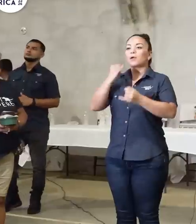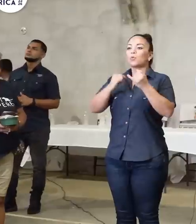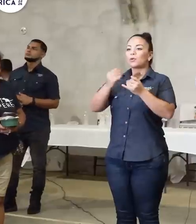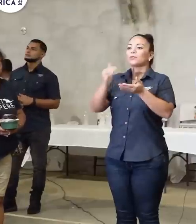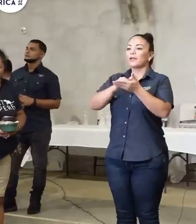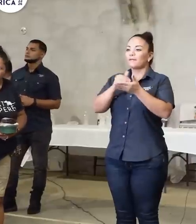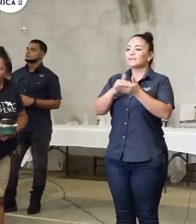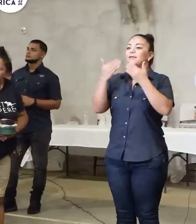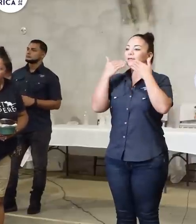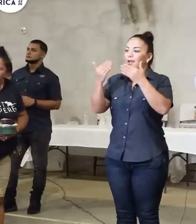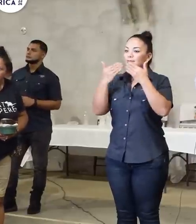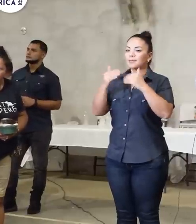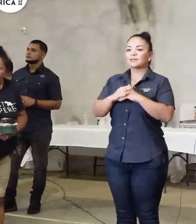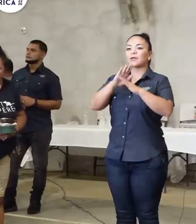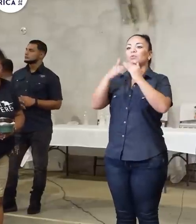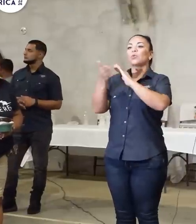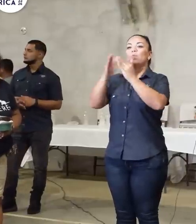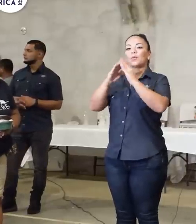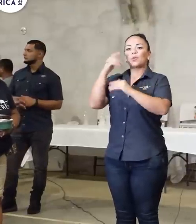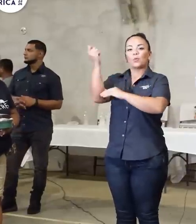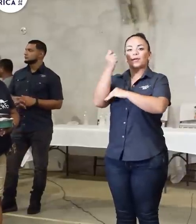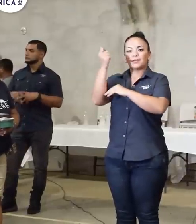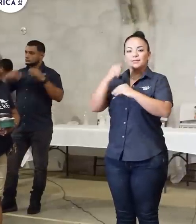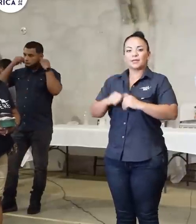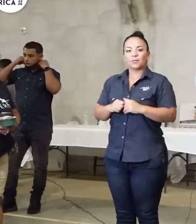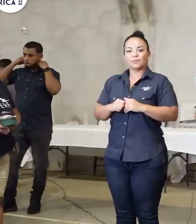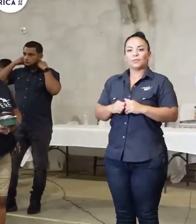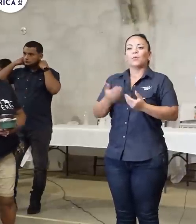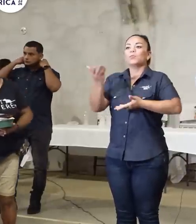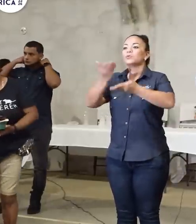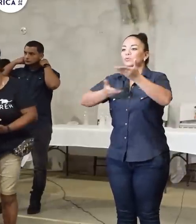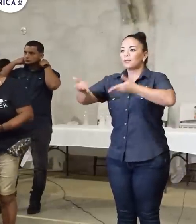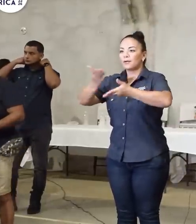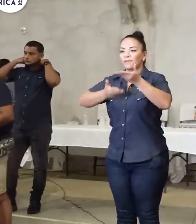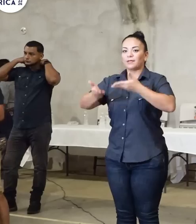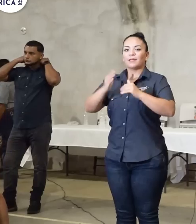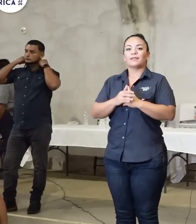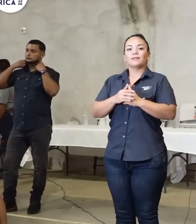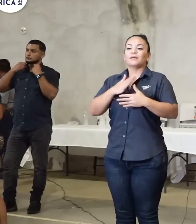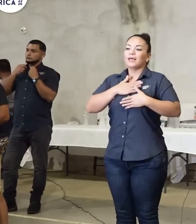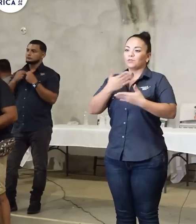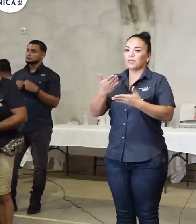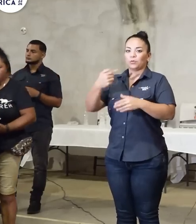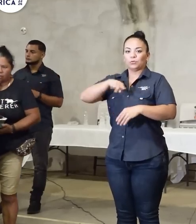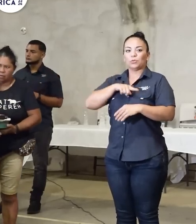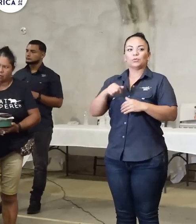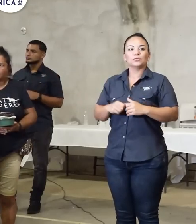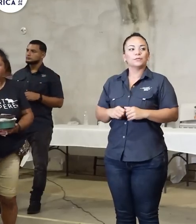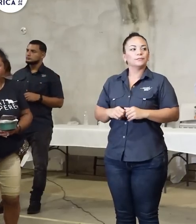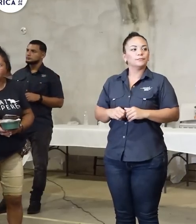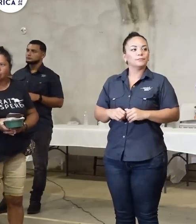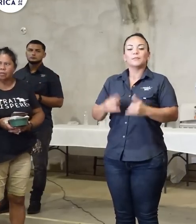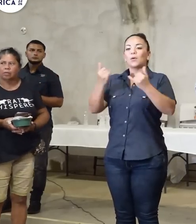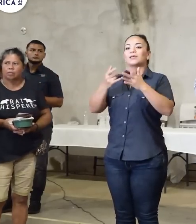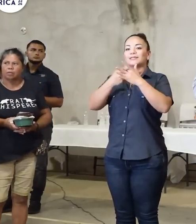dándole muchas gracias al pueblo guanacasteco por su amabilidad y generosidad con nosotros.